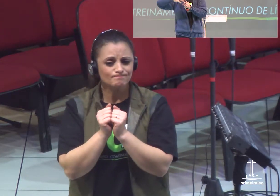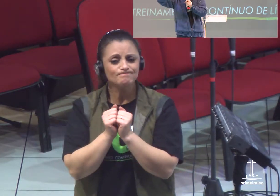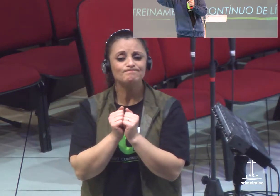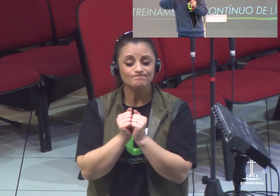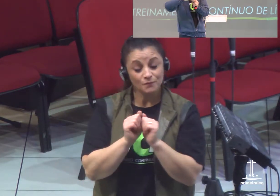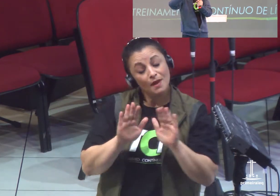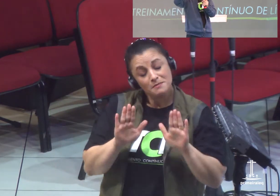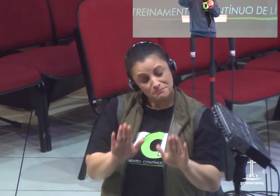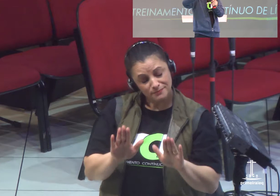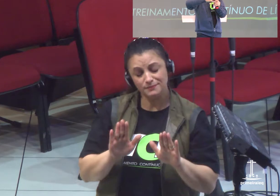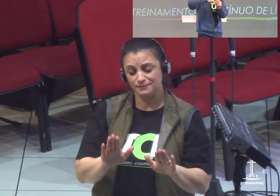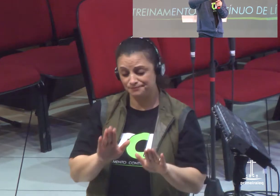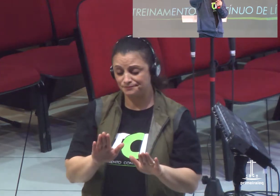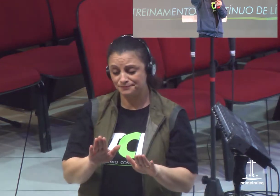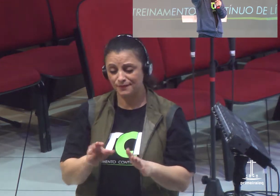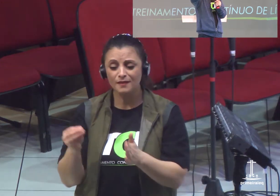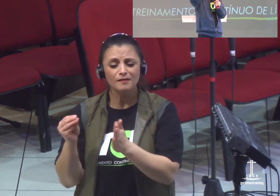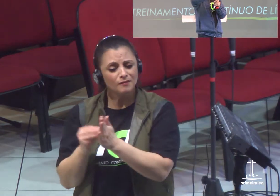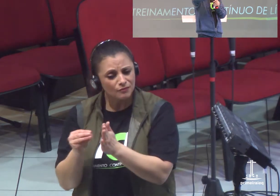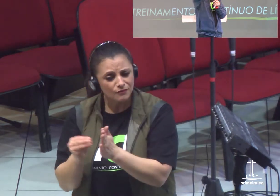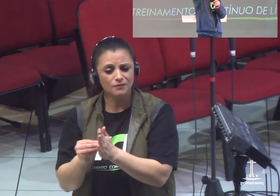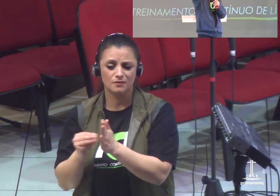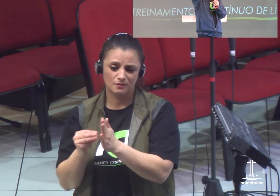e mãe, mas não é muito.